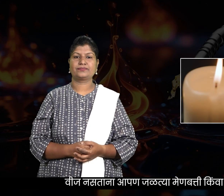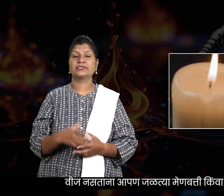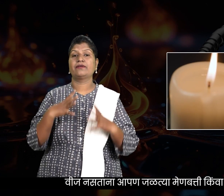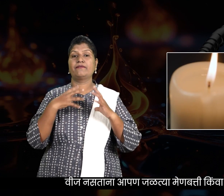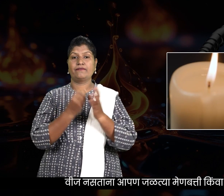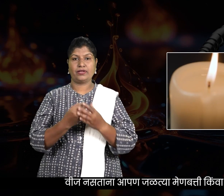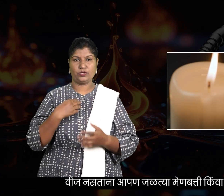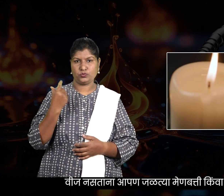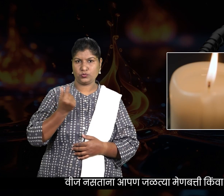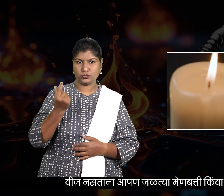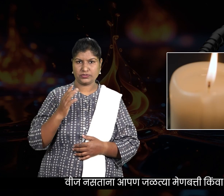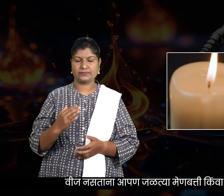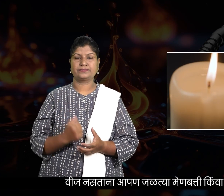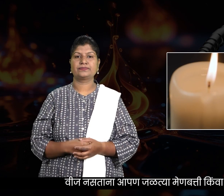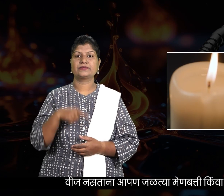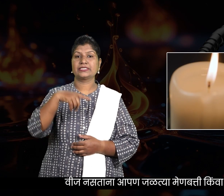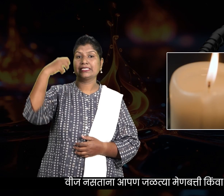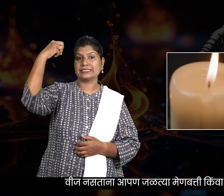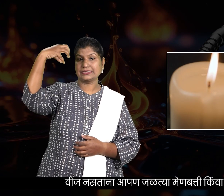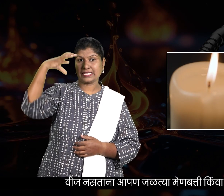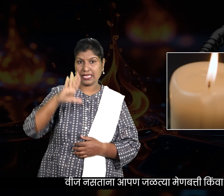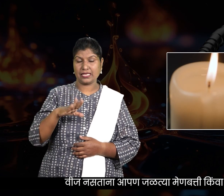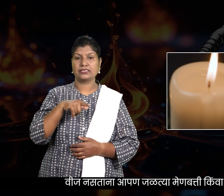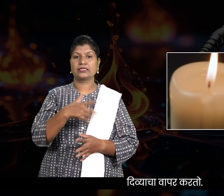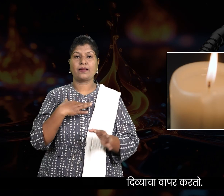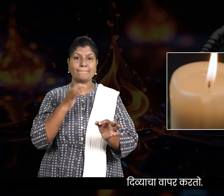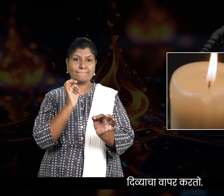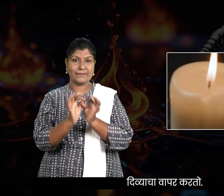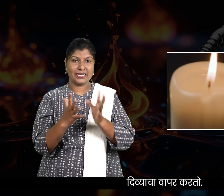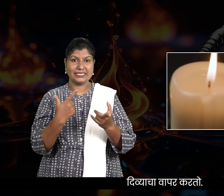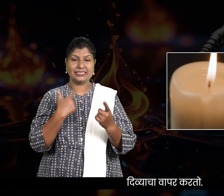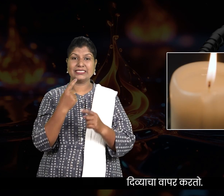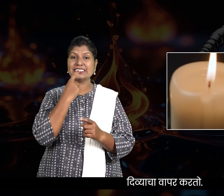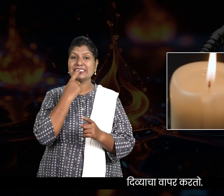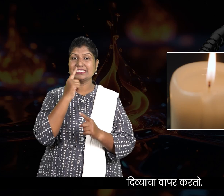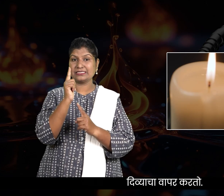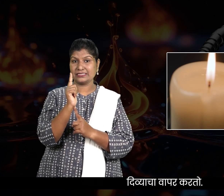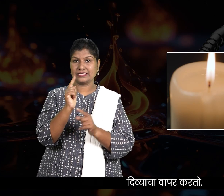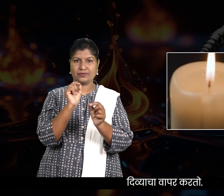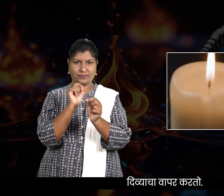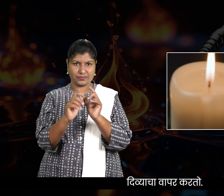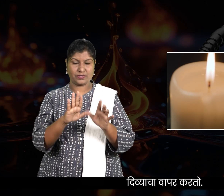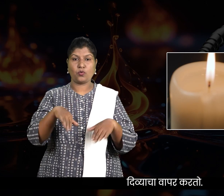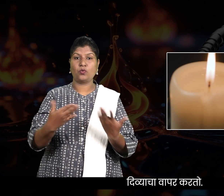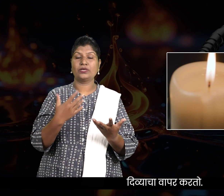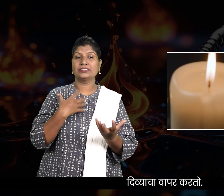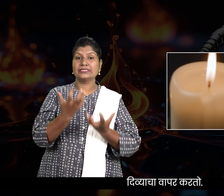वीज नसताना आपण जळत्या मेणबत्ती किंवा रॉकेलच्या दिव्याचा वापर करतो.